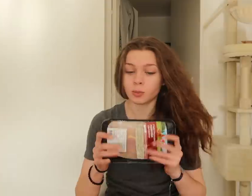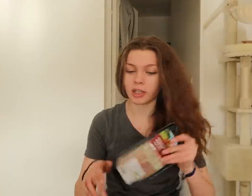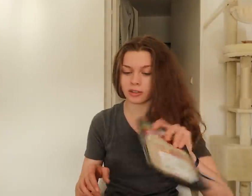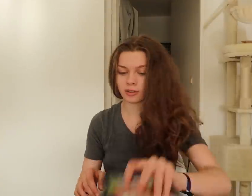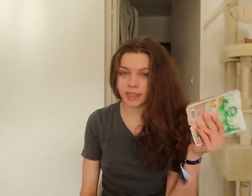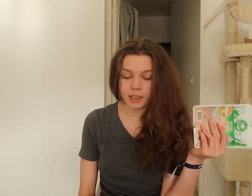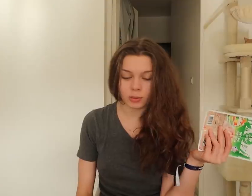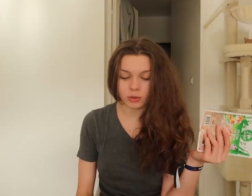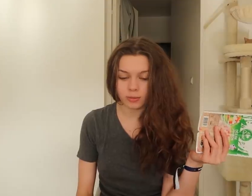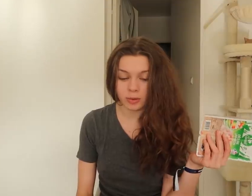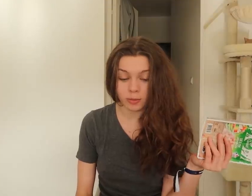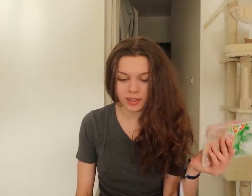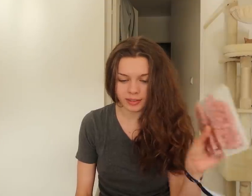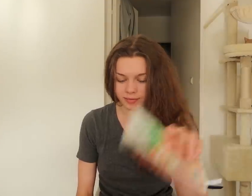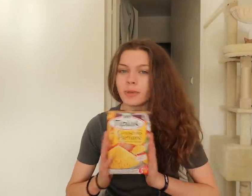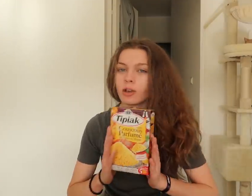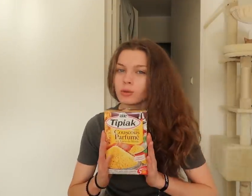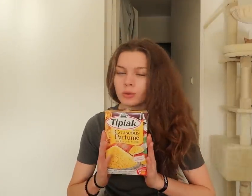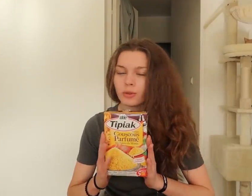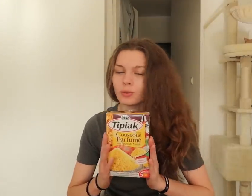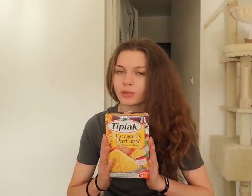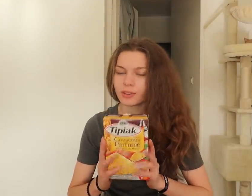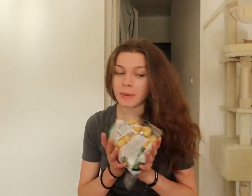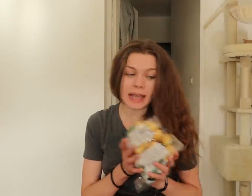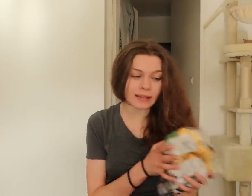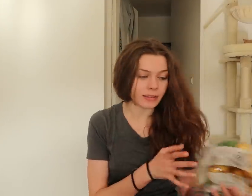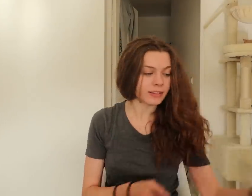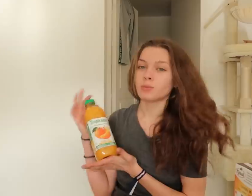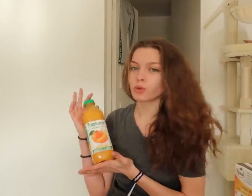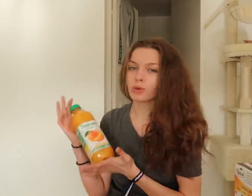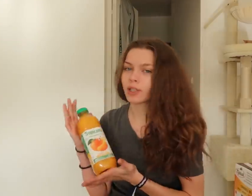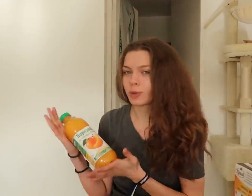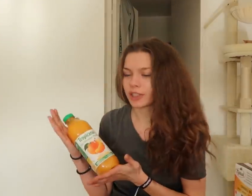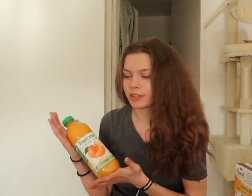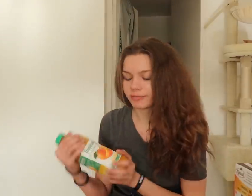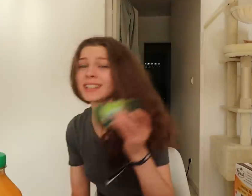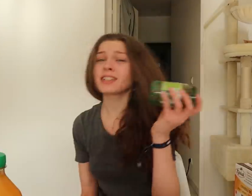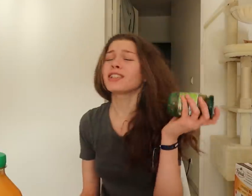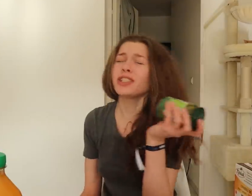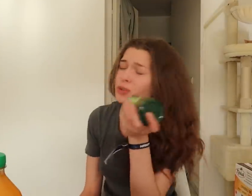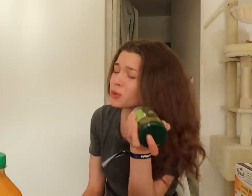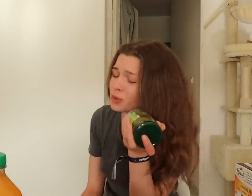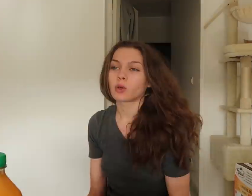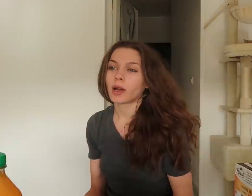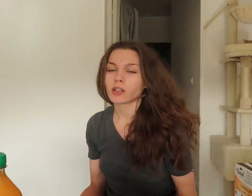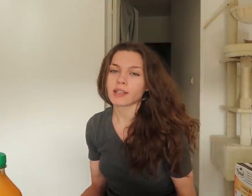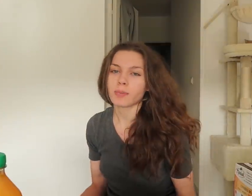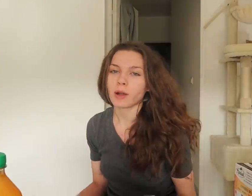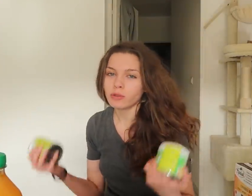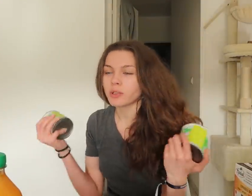du poulet et des jambons pour mes omelettes. Le meilleur couscous du monde, des patates, mon jus de clémentine, des cornichons. Bon alors ça c'est pas ouf, mais j'ai